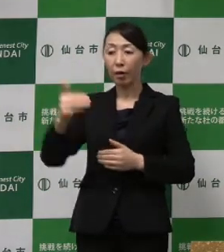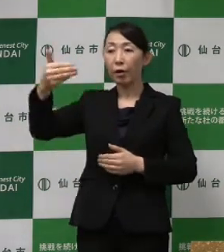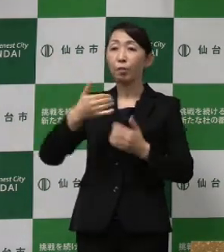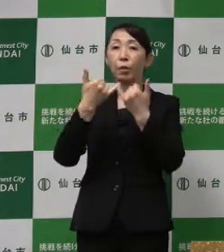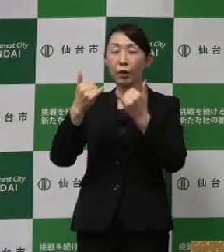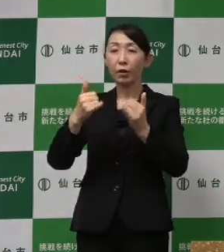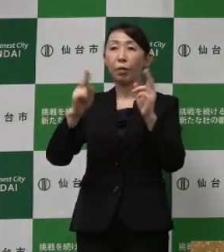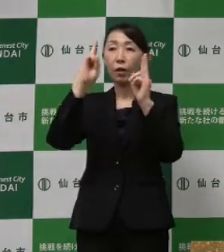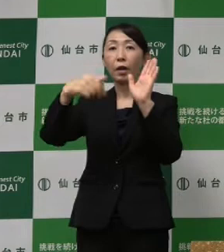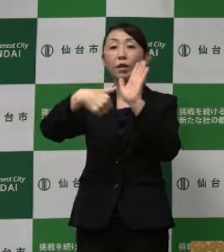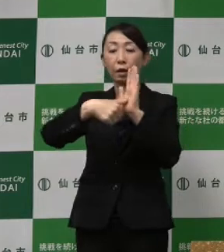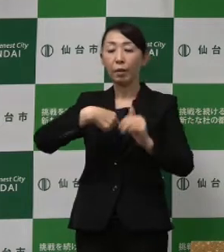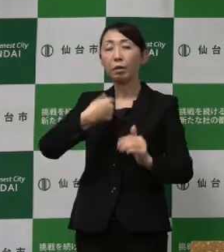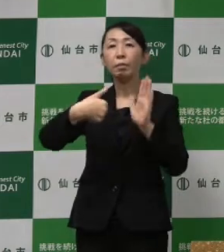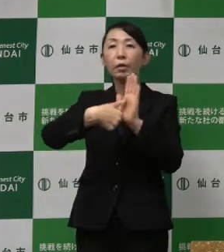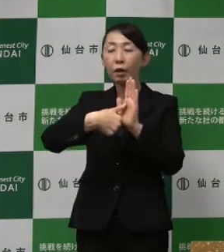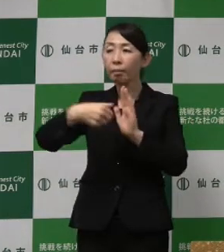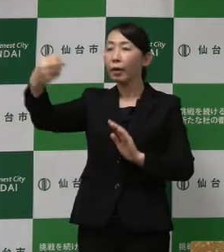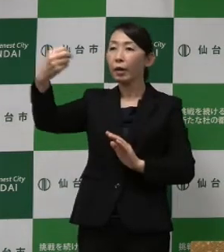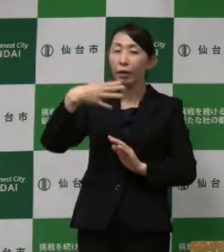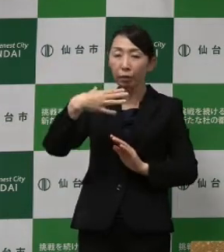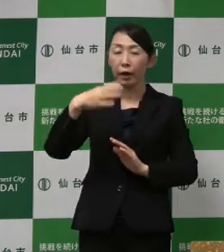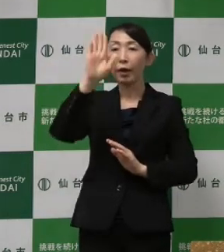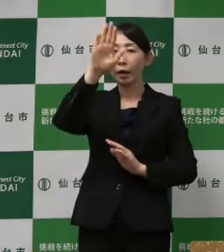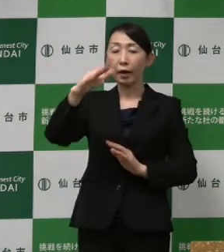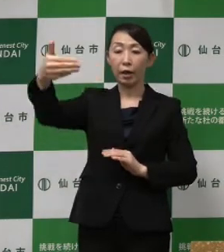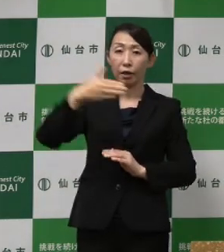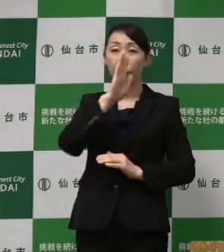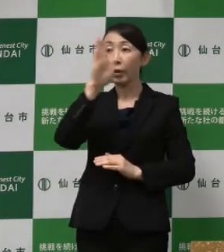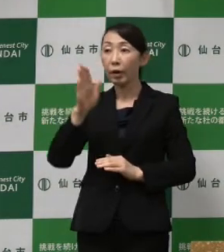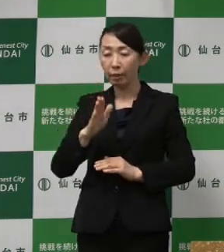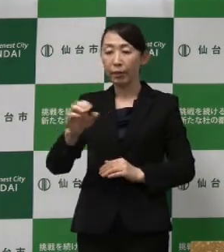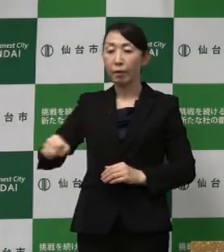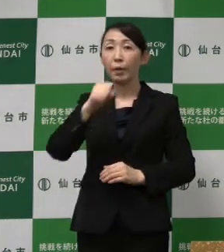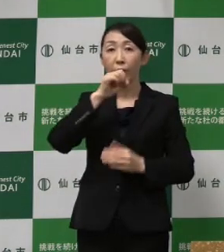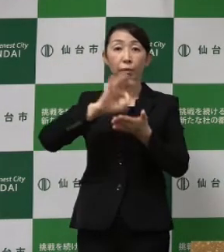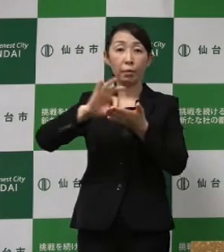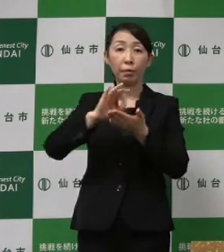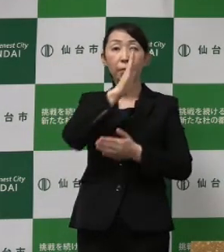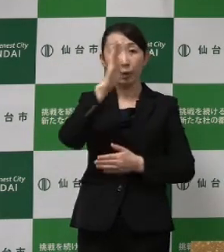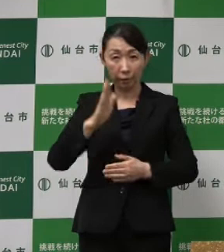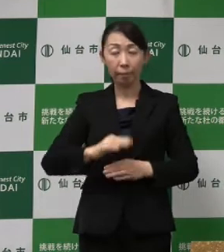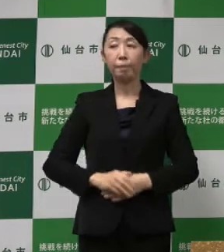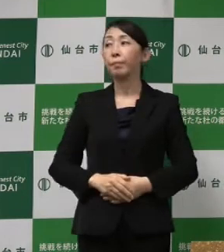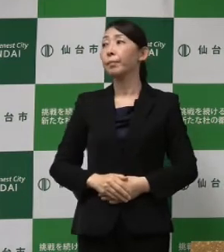上でお話しください。またマイクの使用についてもご協力をお願いいたします。それではご質問いかがでしょうか。